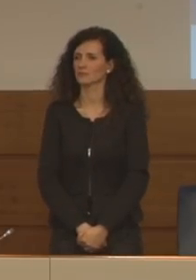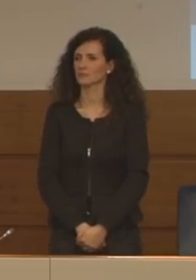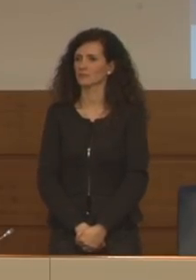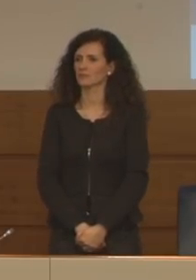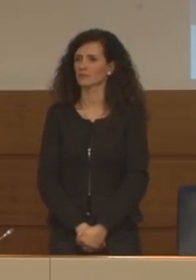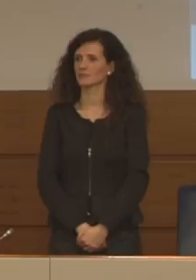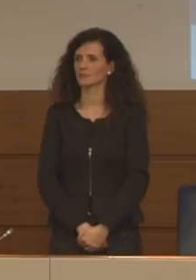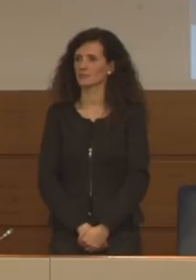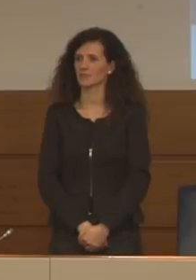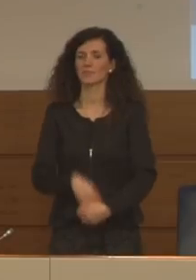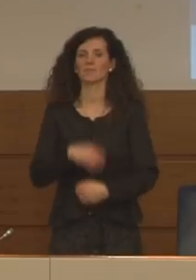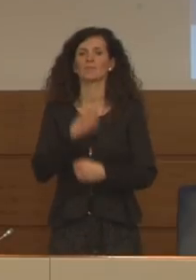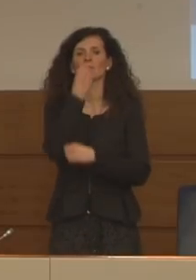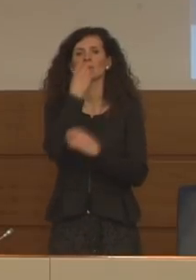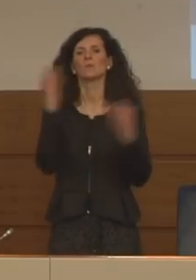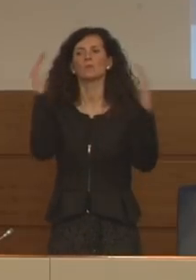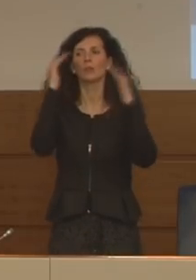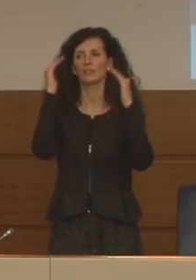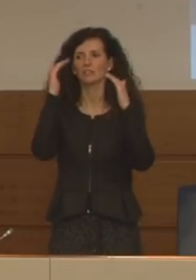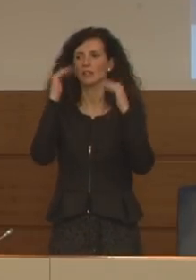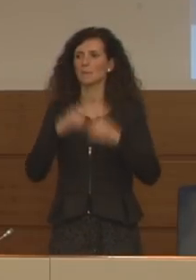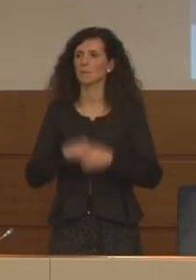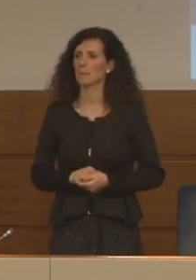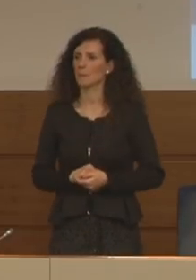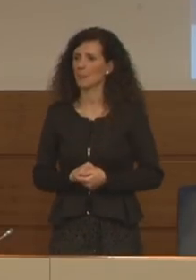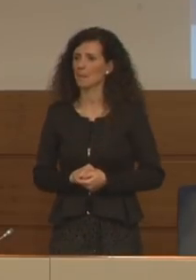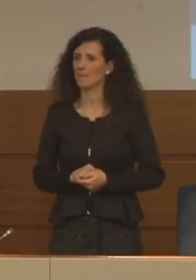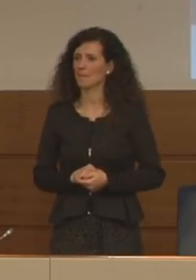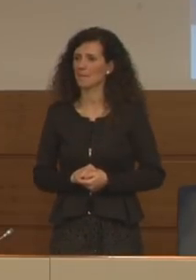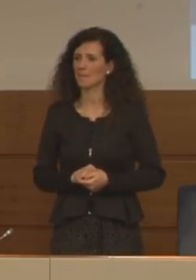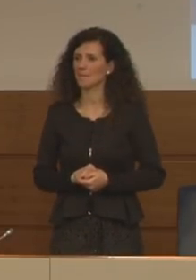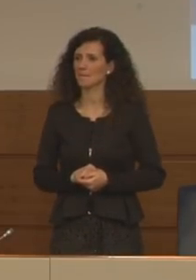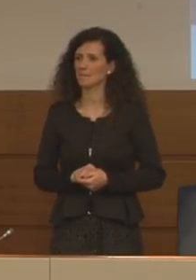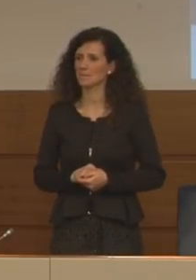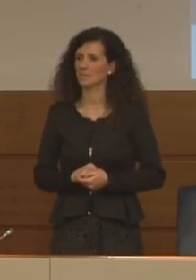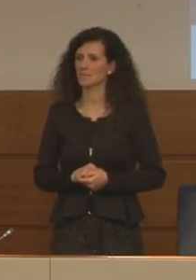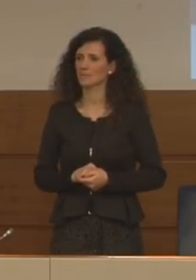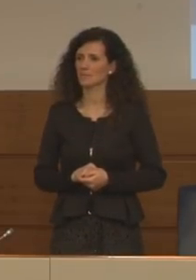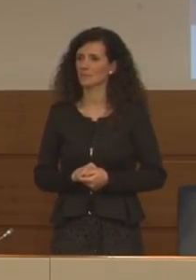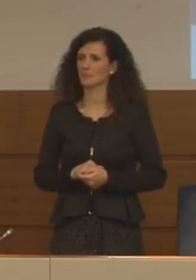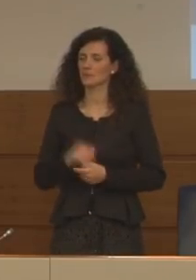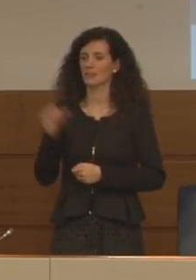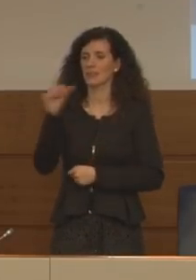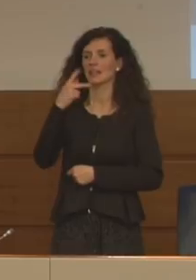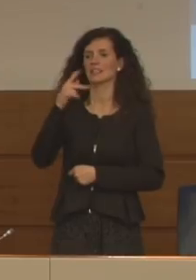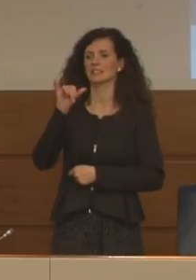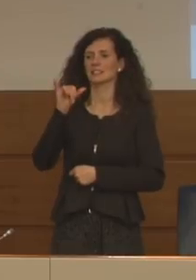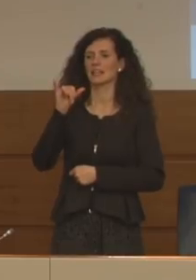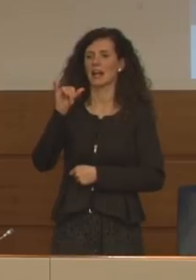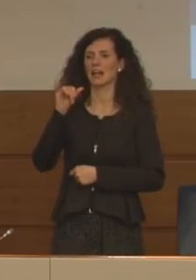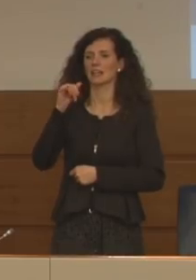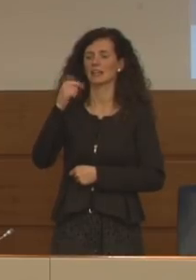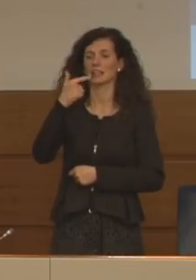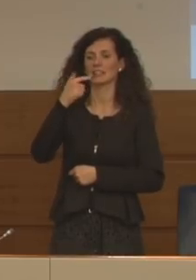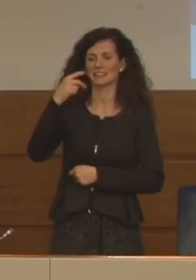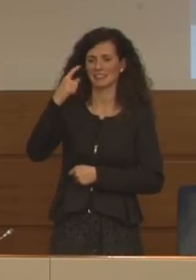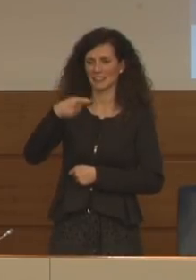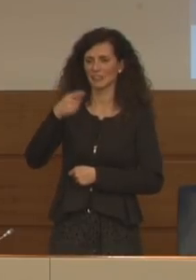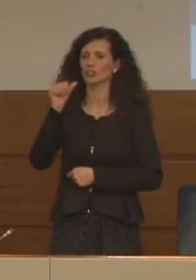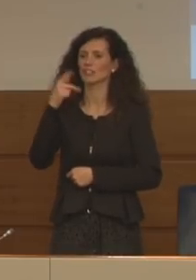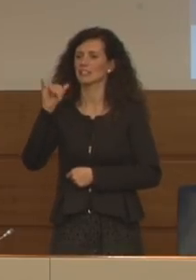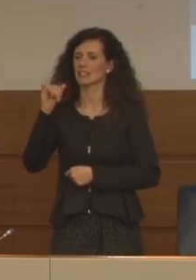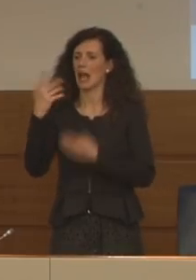sì buonasera sono sono sono cambio fusani per tiscali news cercava di tenere una distanza